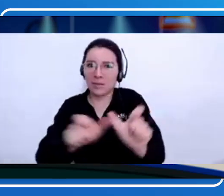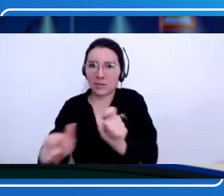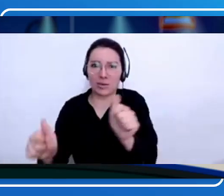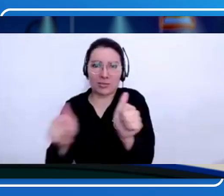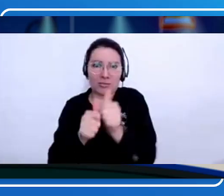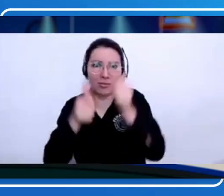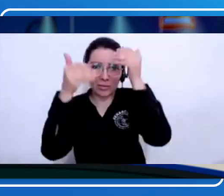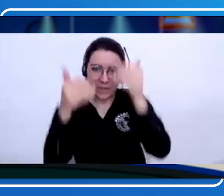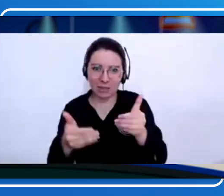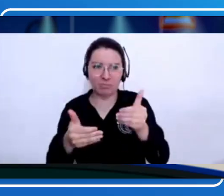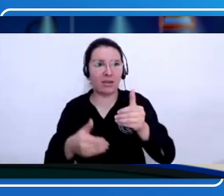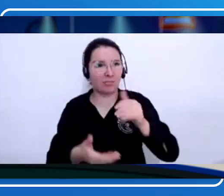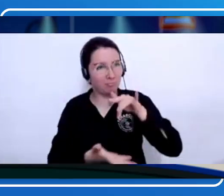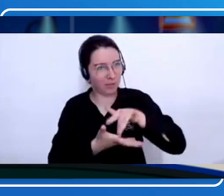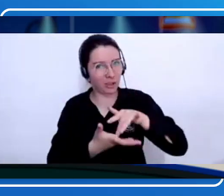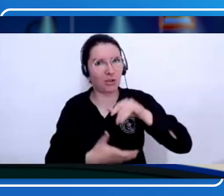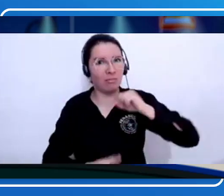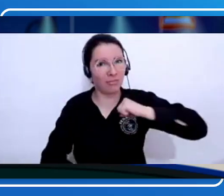discapacidad.